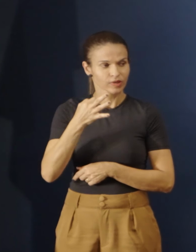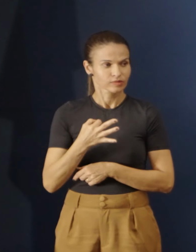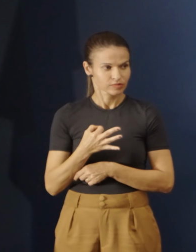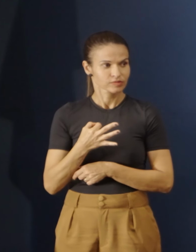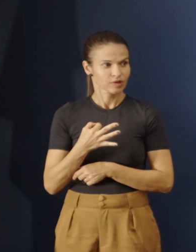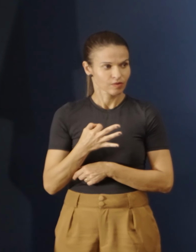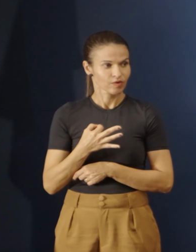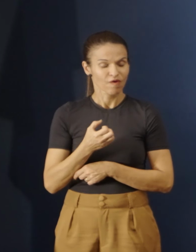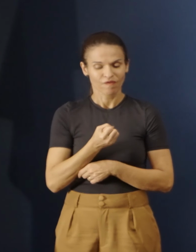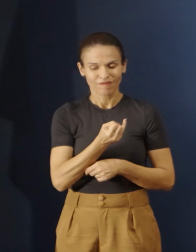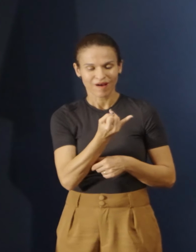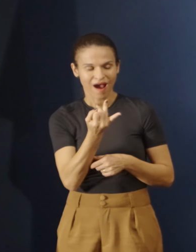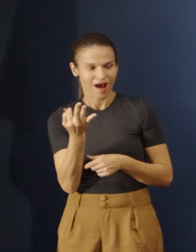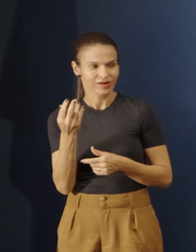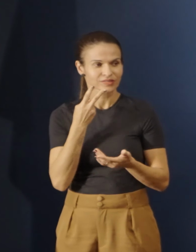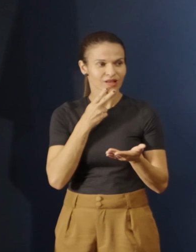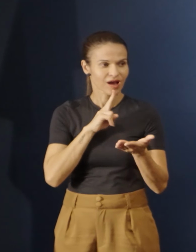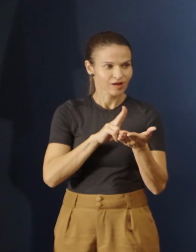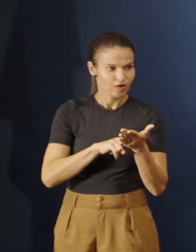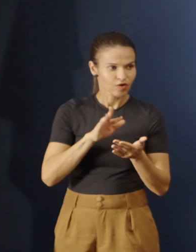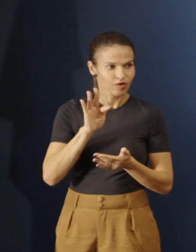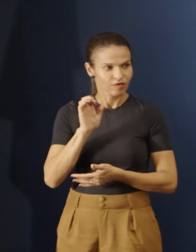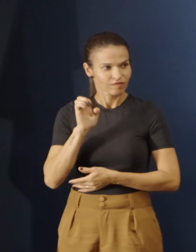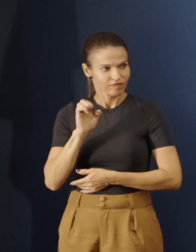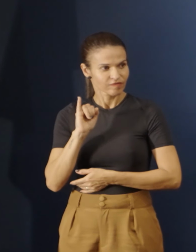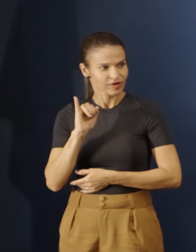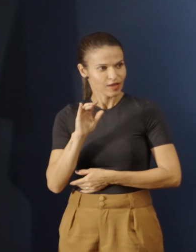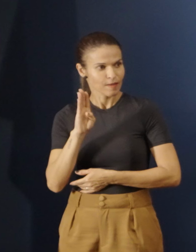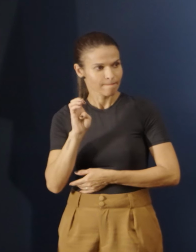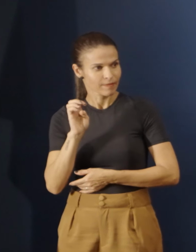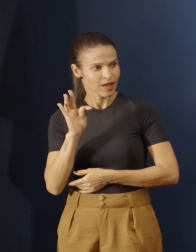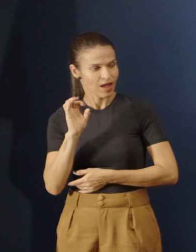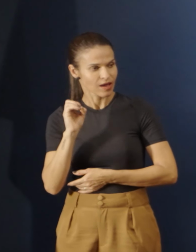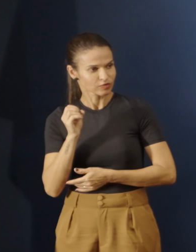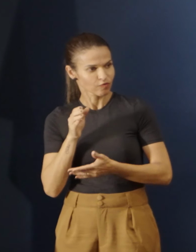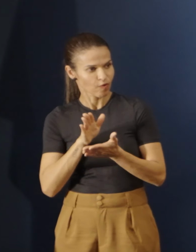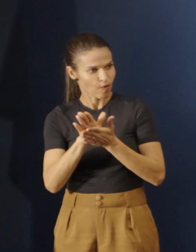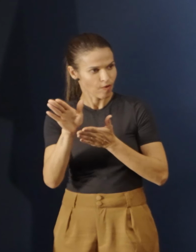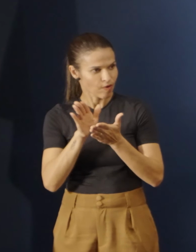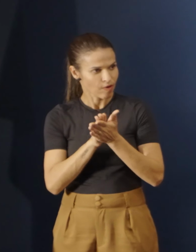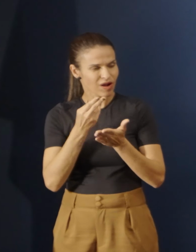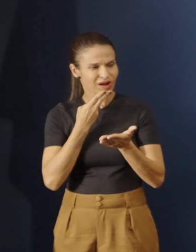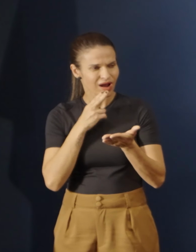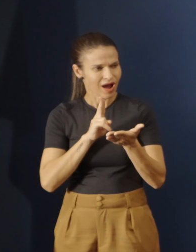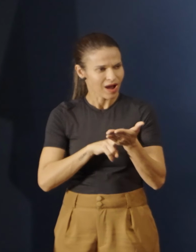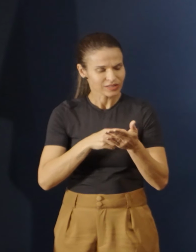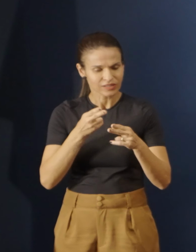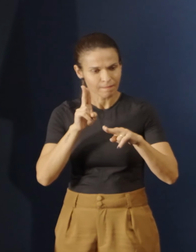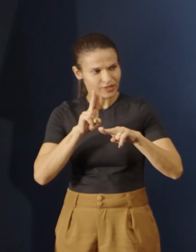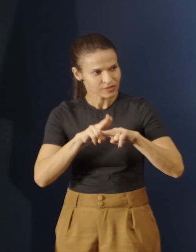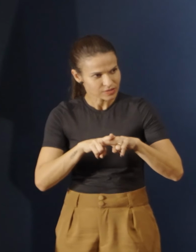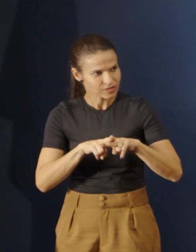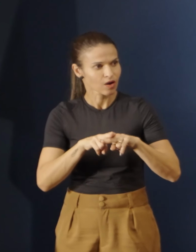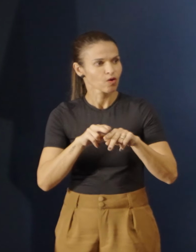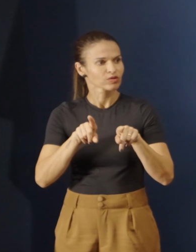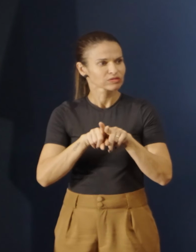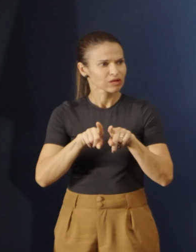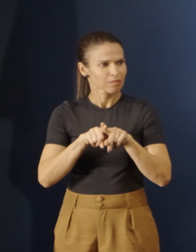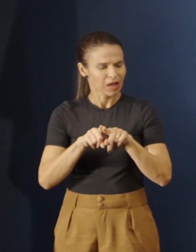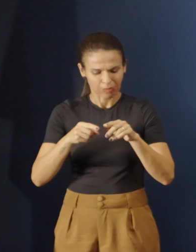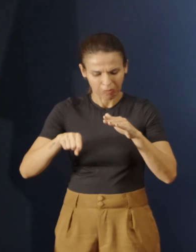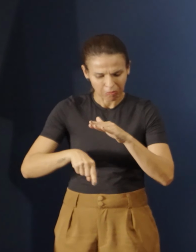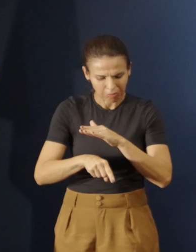que várias das cartas do Frei Beto que foram publicadas, como aquelas cartas da prisão, por exemplo, das catacumbas,